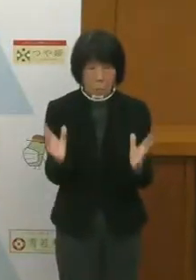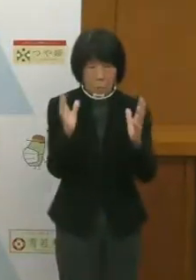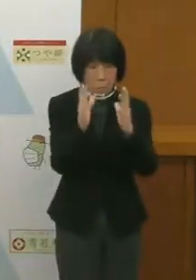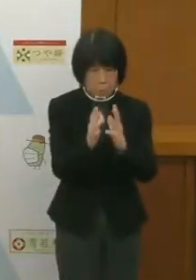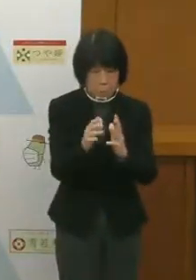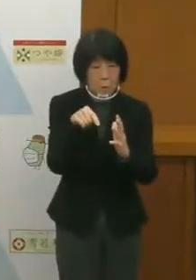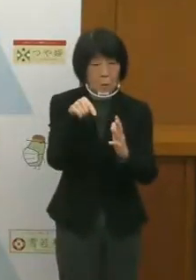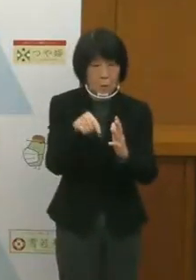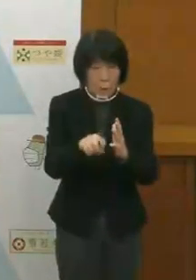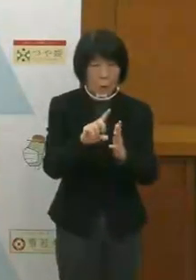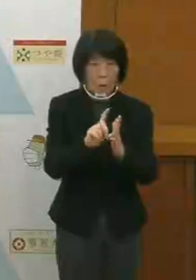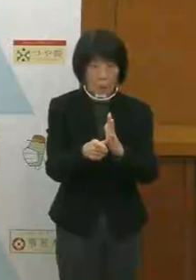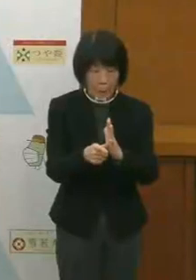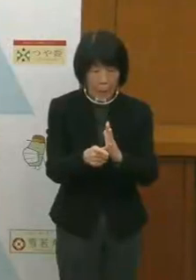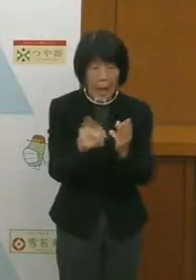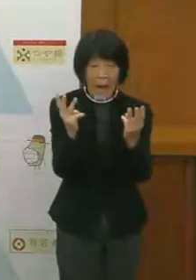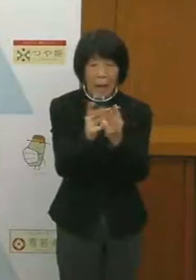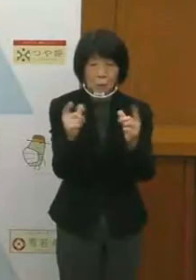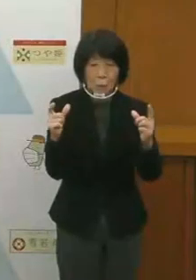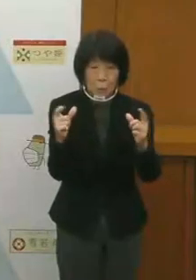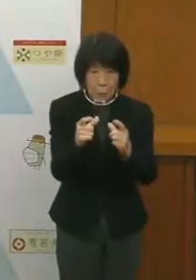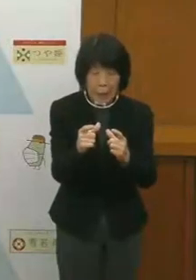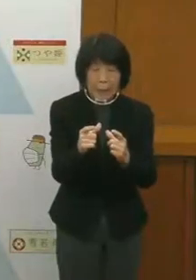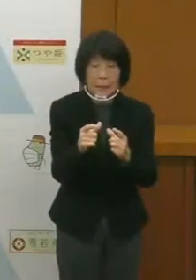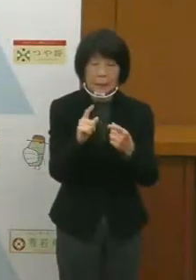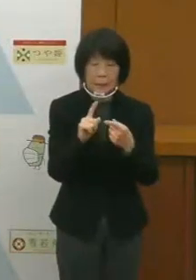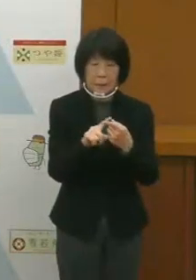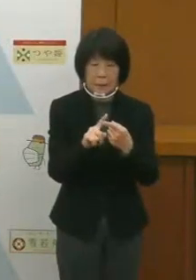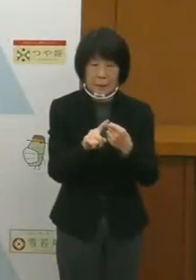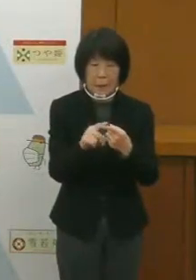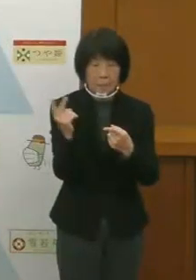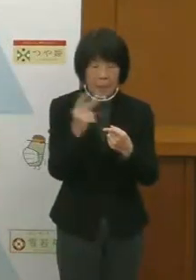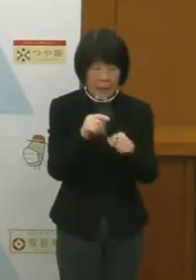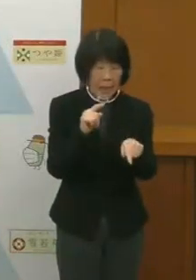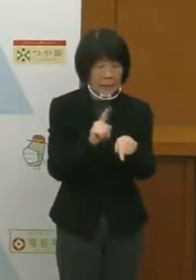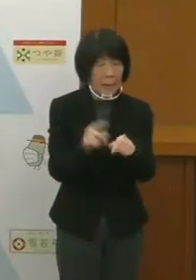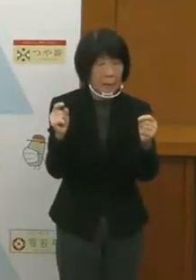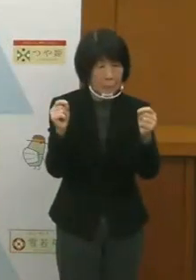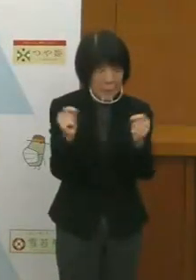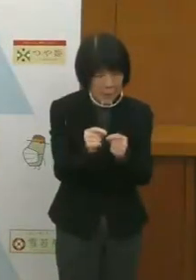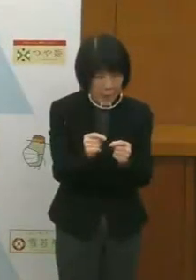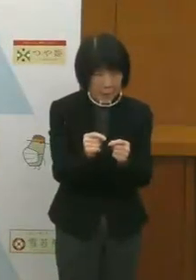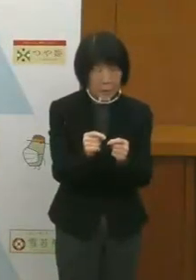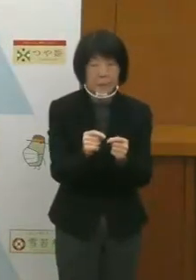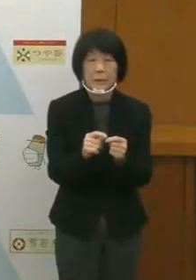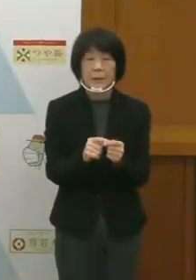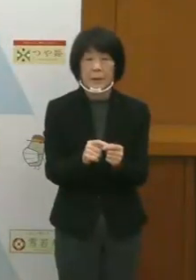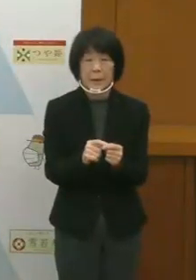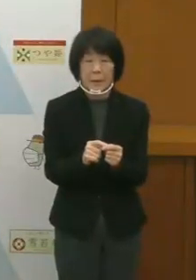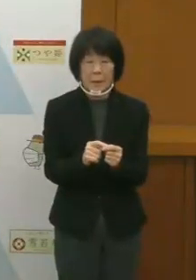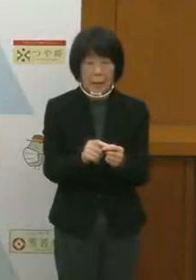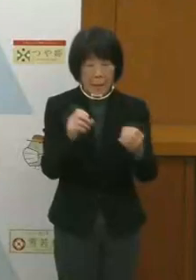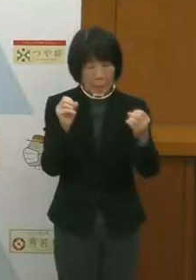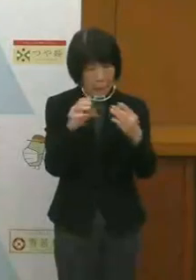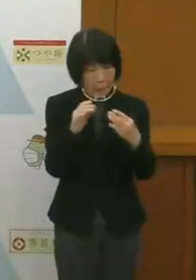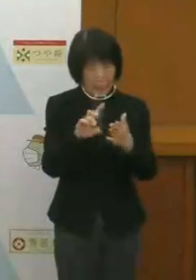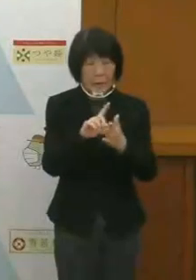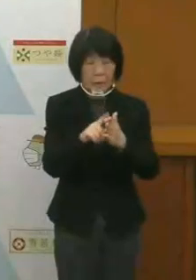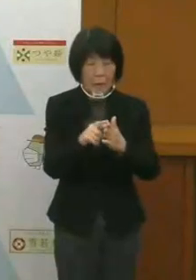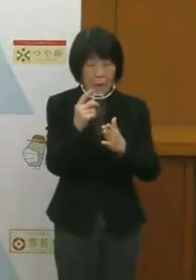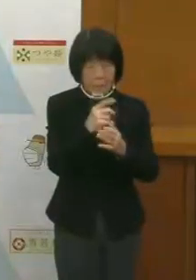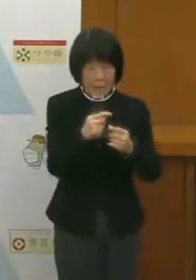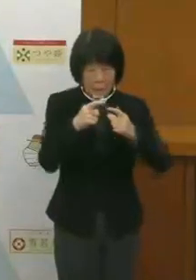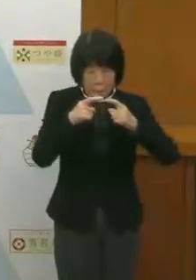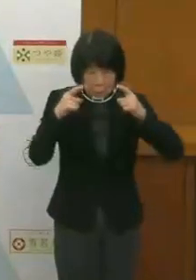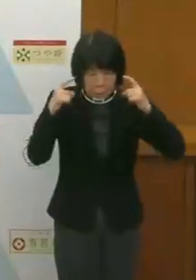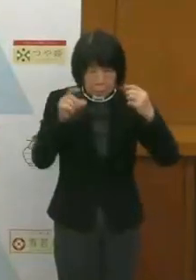におきましては、少人数または短時間で行い、会話の時にはマス